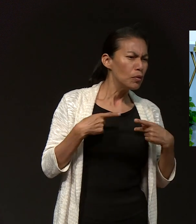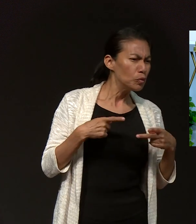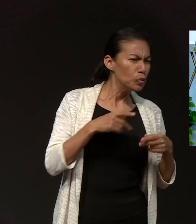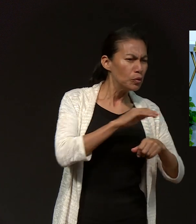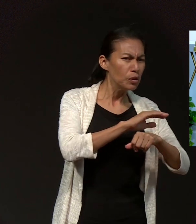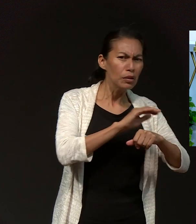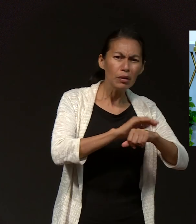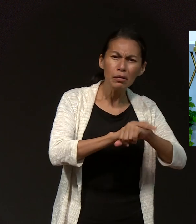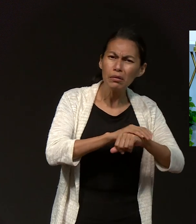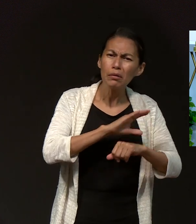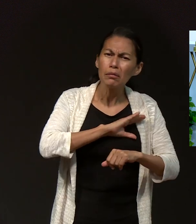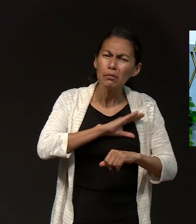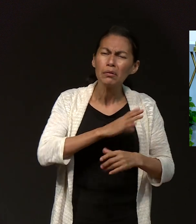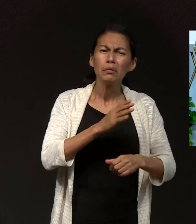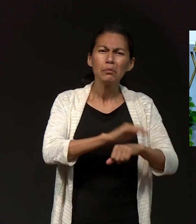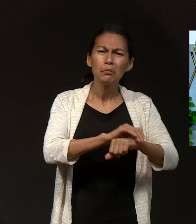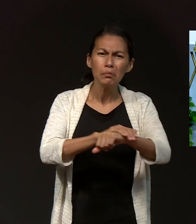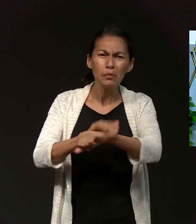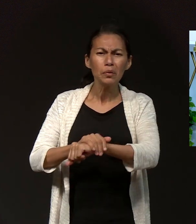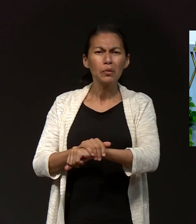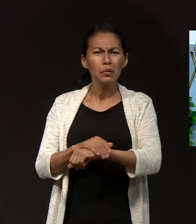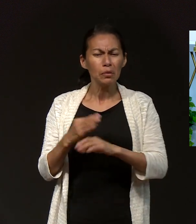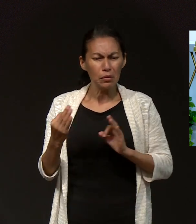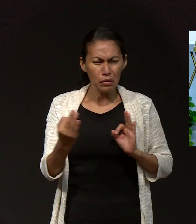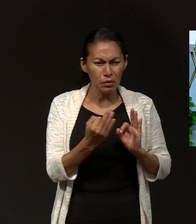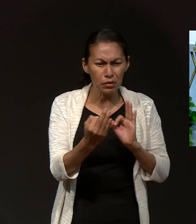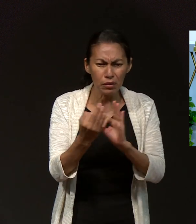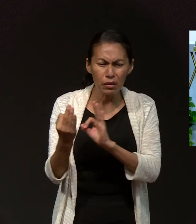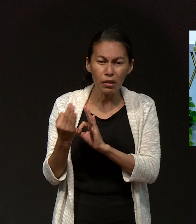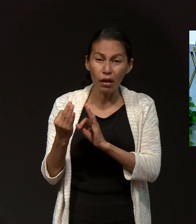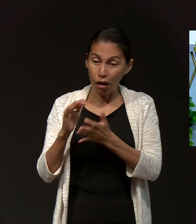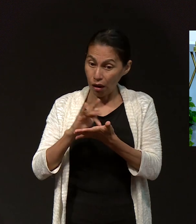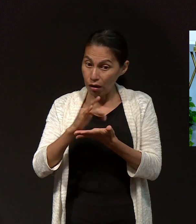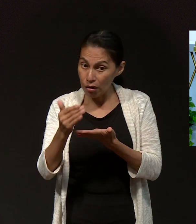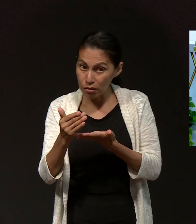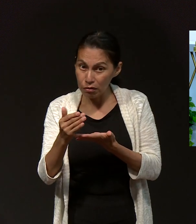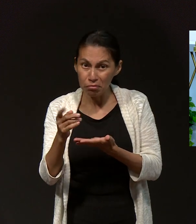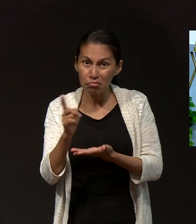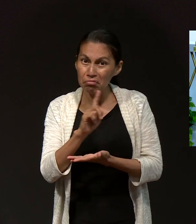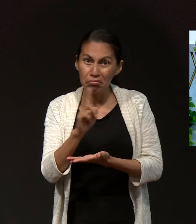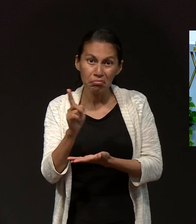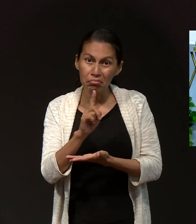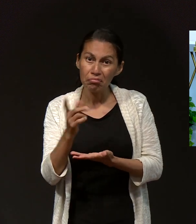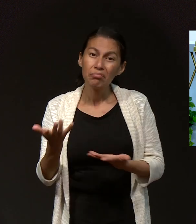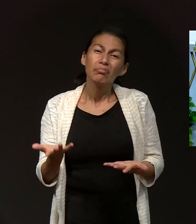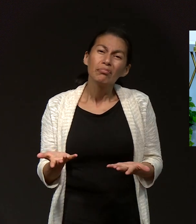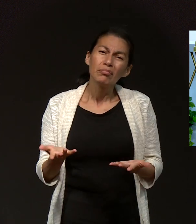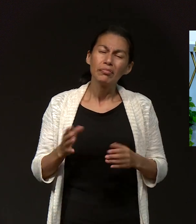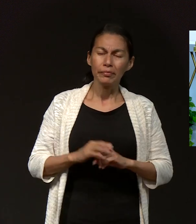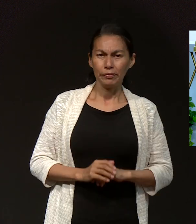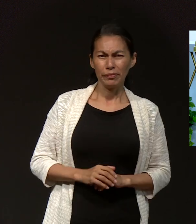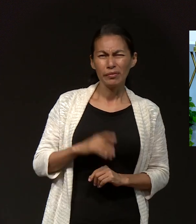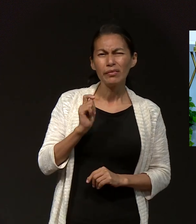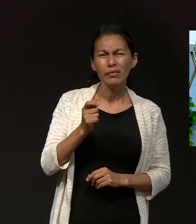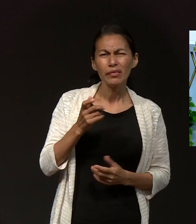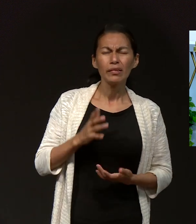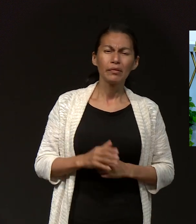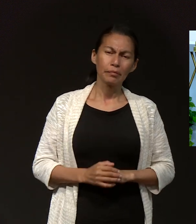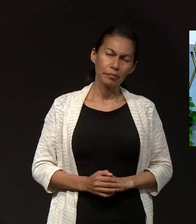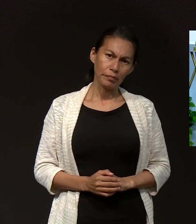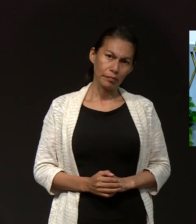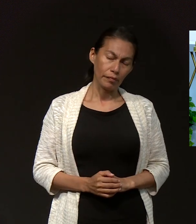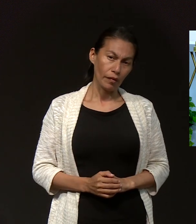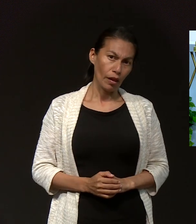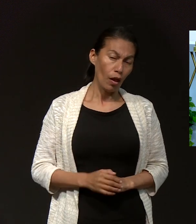No los valoramos muchas veces. No expresamos nuestro agradecimiento. Pero el agradecimiento